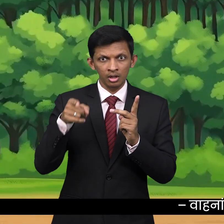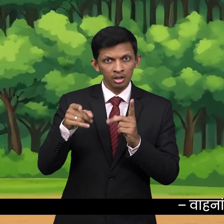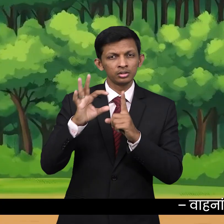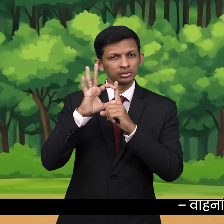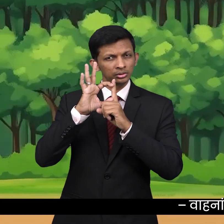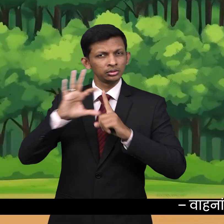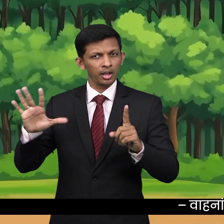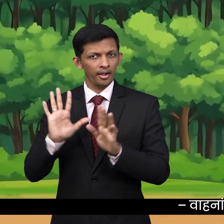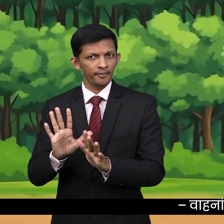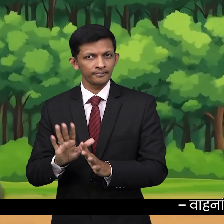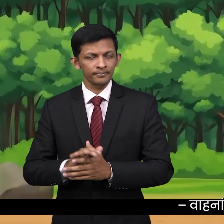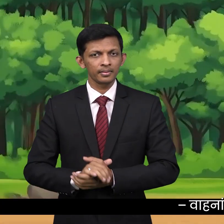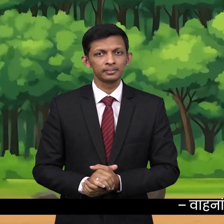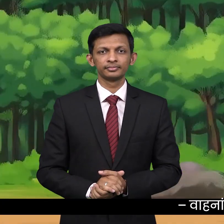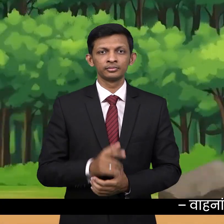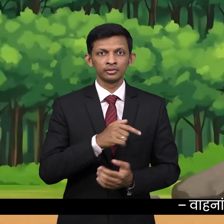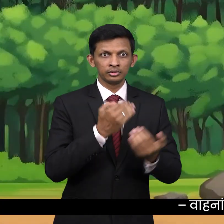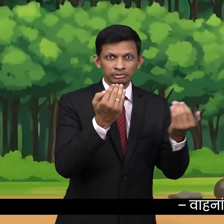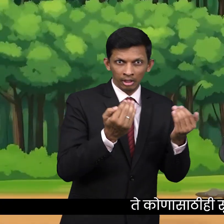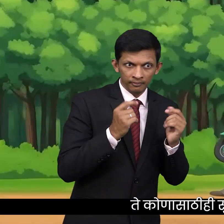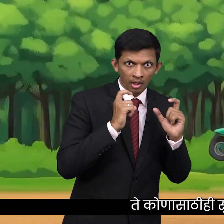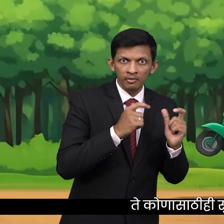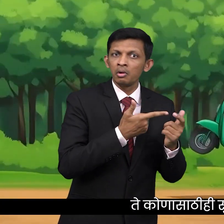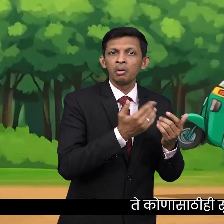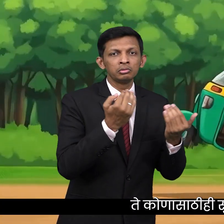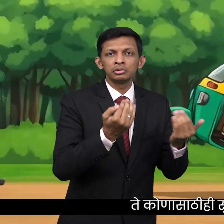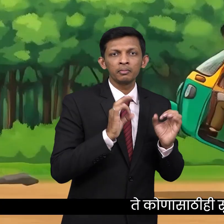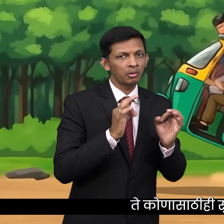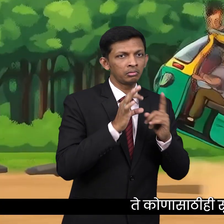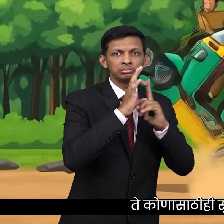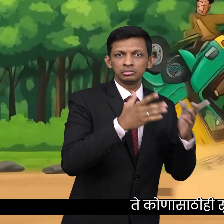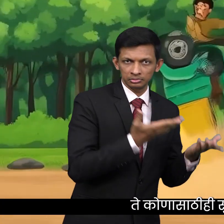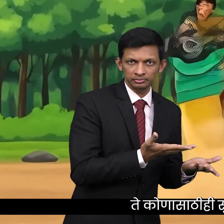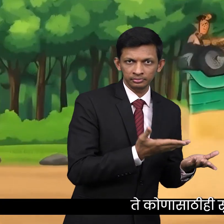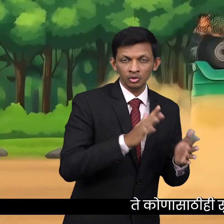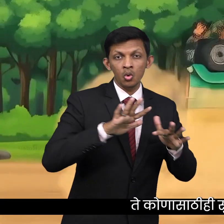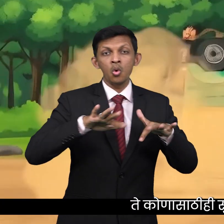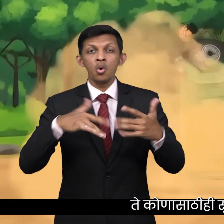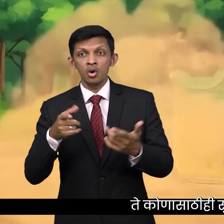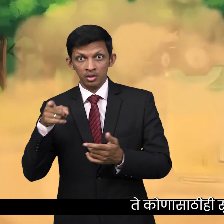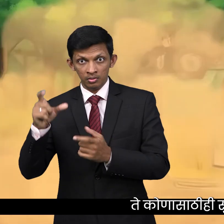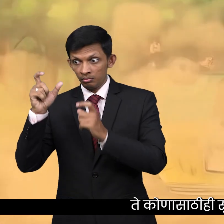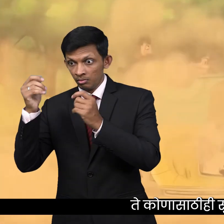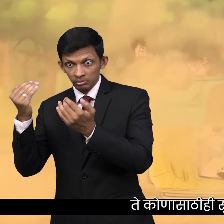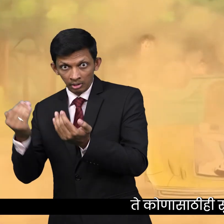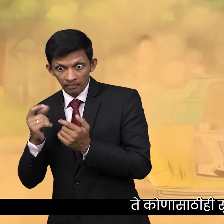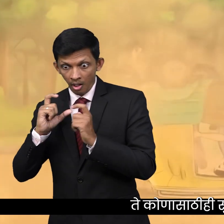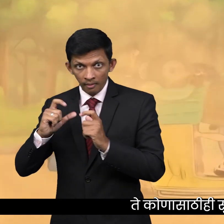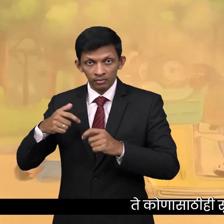वाहनांचे नुकसान होऊ शकते. ते कोणासाठीही सुरक्षित